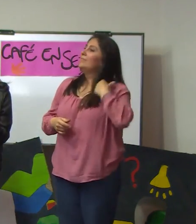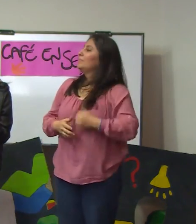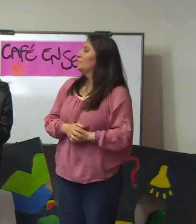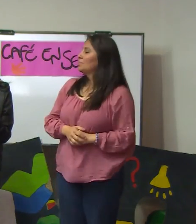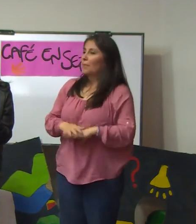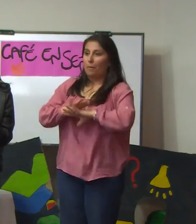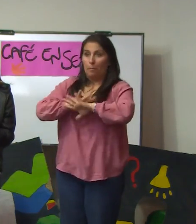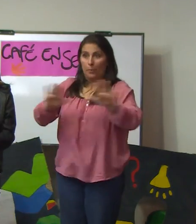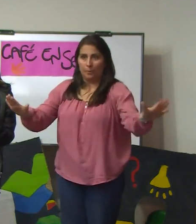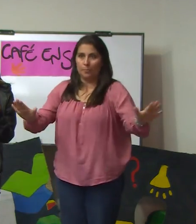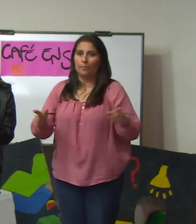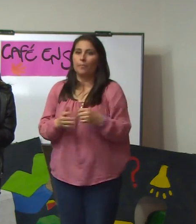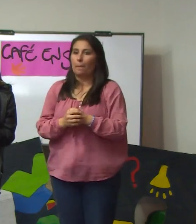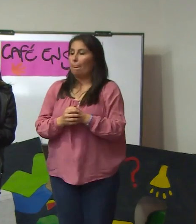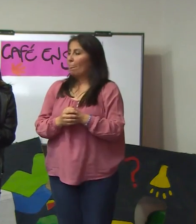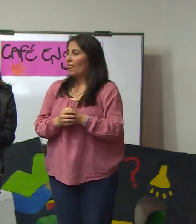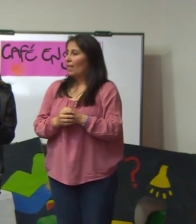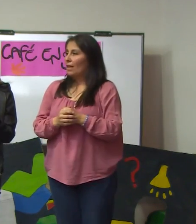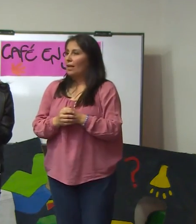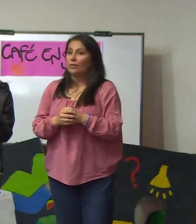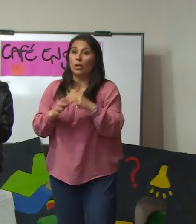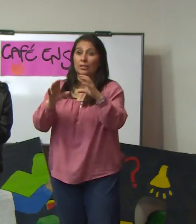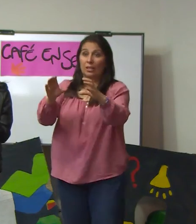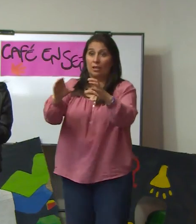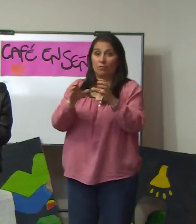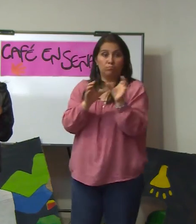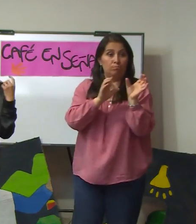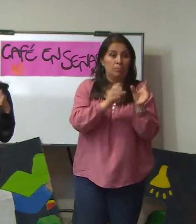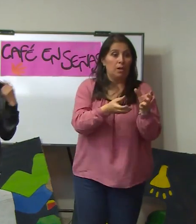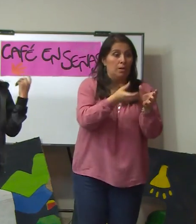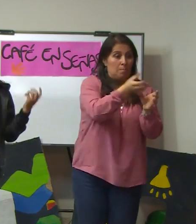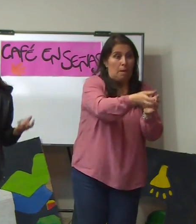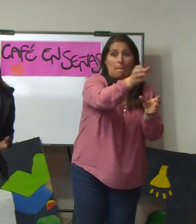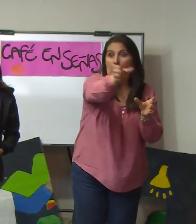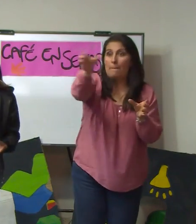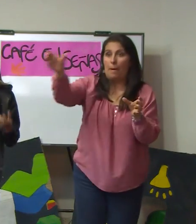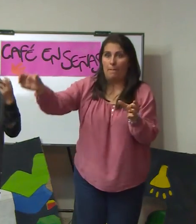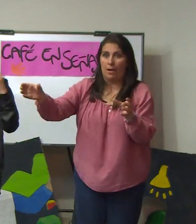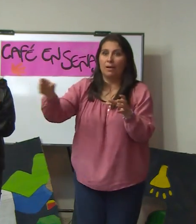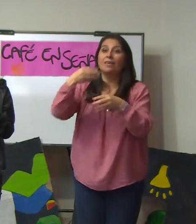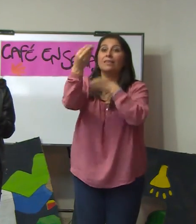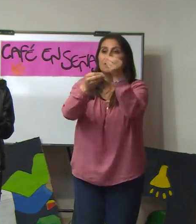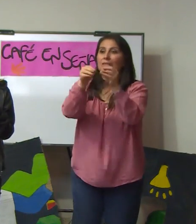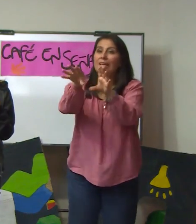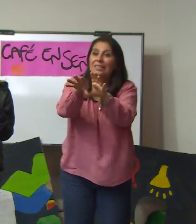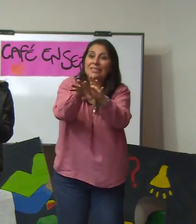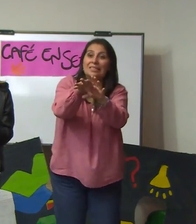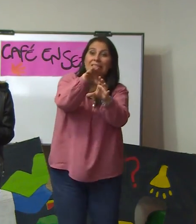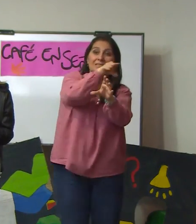Luego de que tomemos los cubos, vamos a salir al pasillo para recibir el compartir.